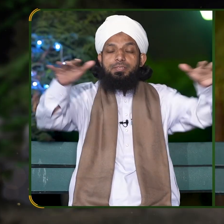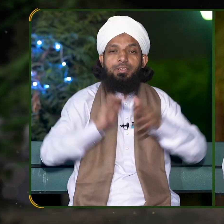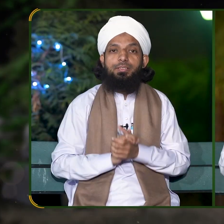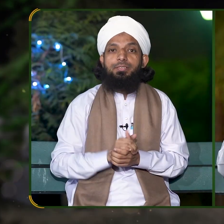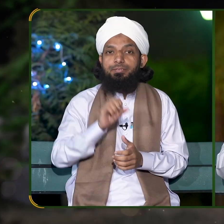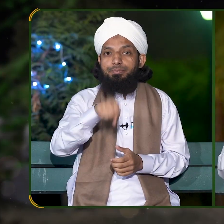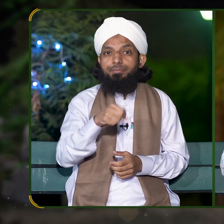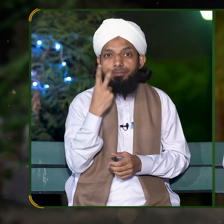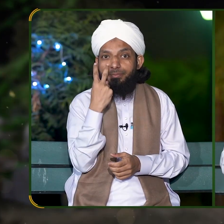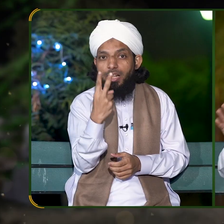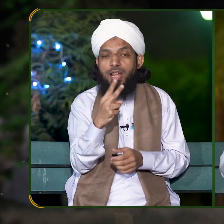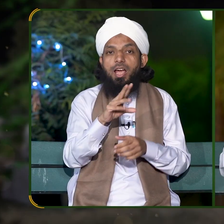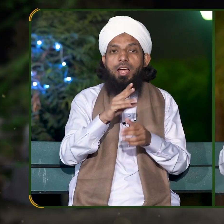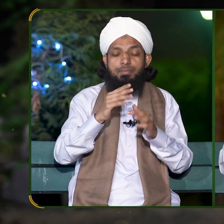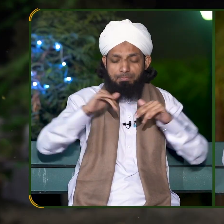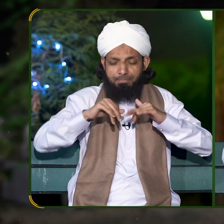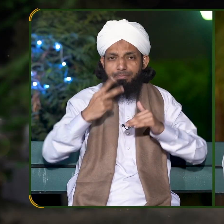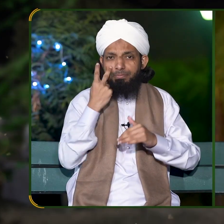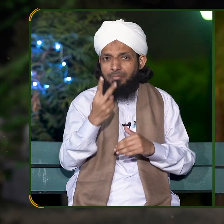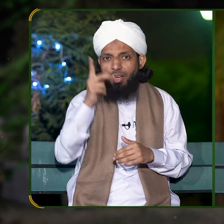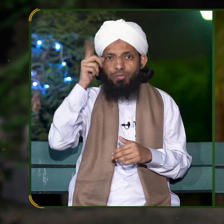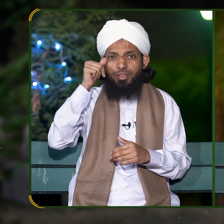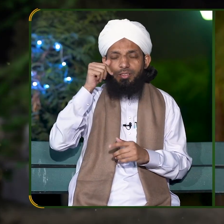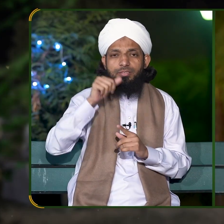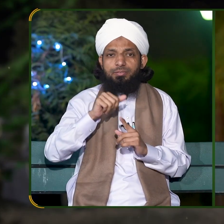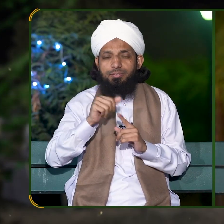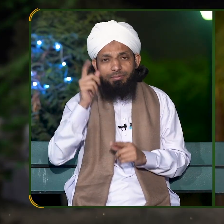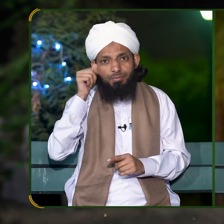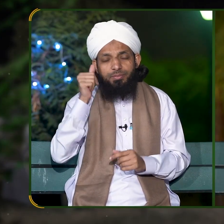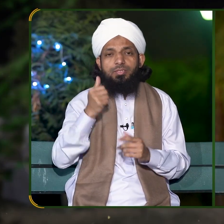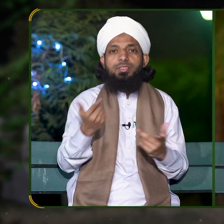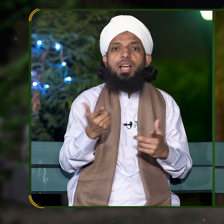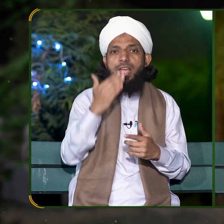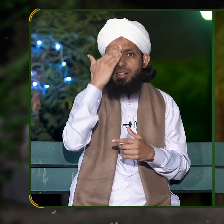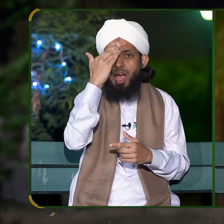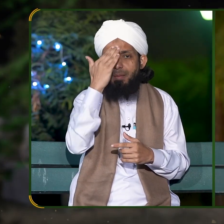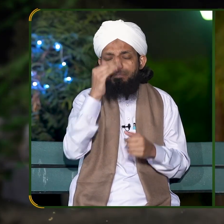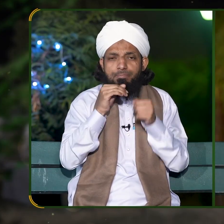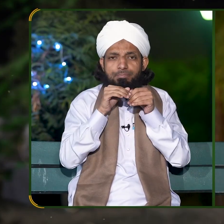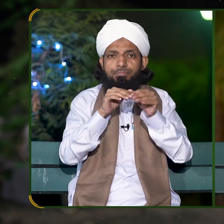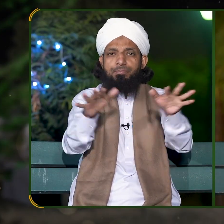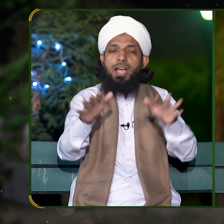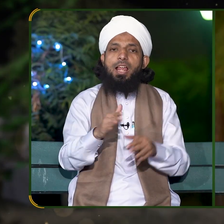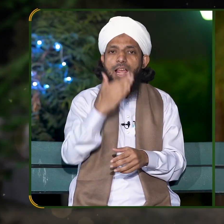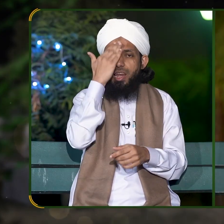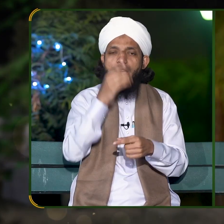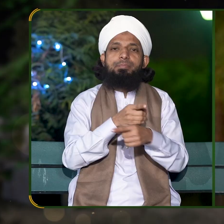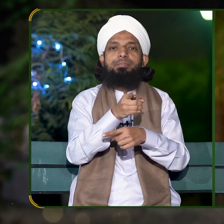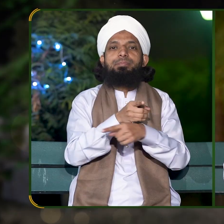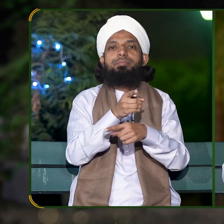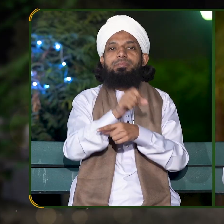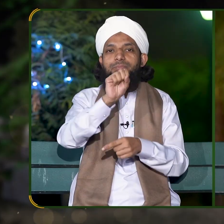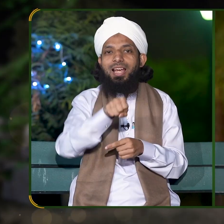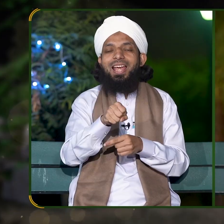آپ مطالعہ کریں، ریسرچ کریں، غور و فکر کریں تو پتہ چلے گا یہ دین اسلام کی خوبصورت تعلیمات ہیں۔ یہ